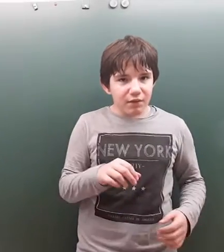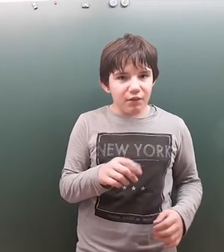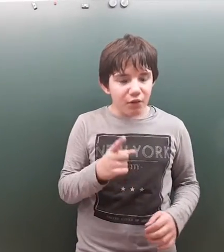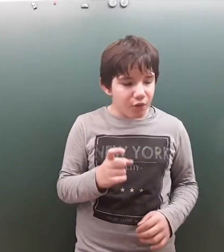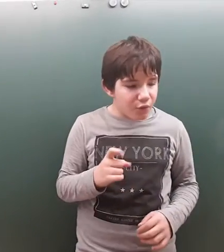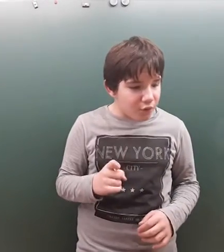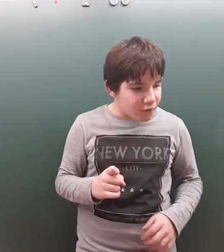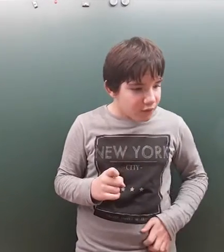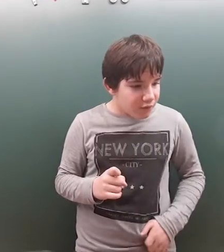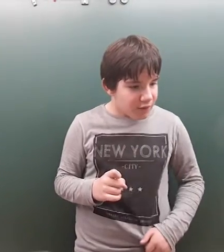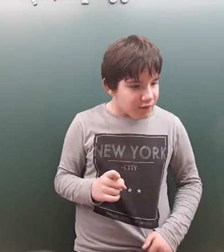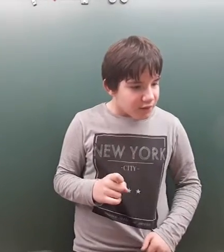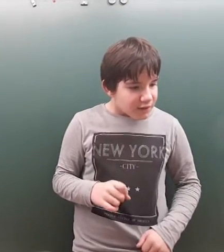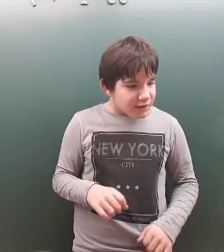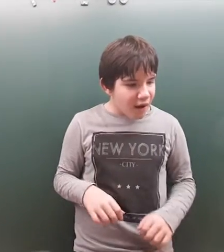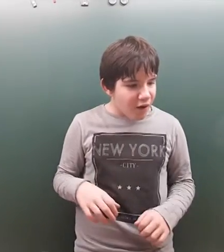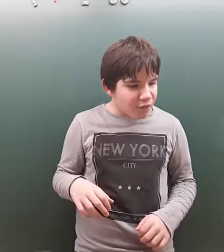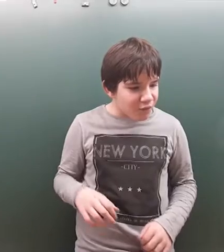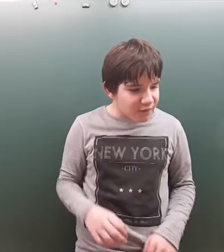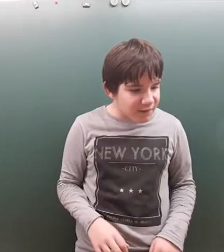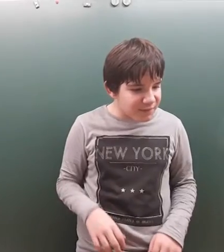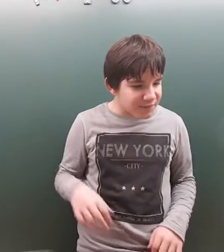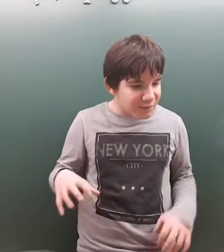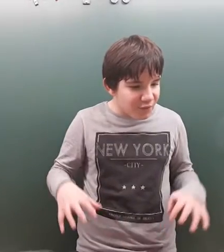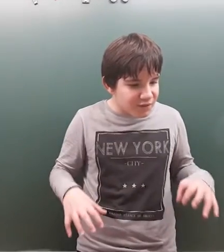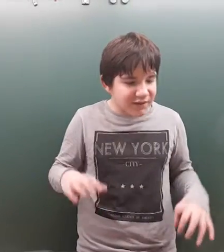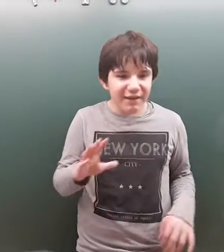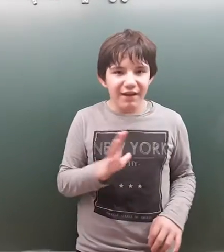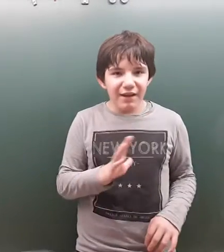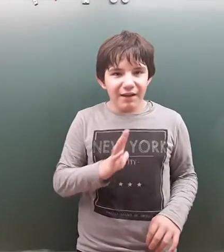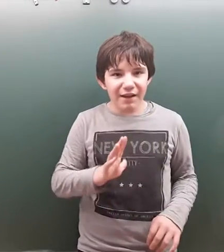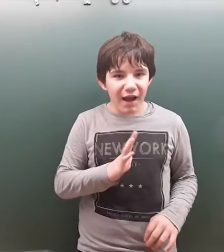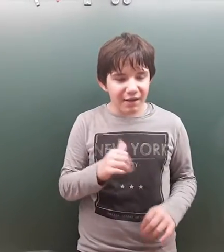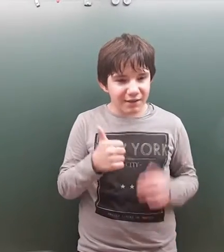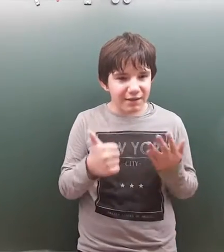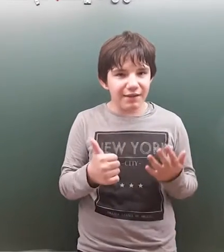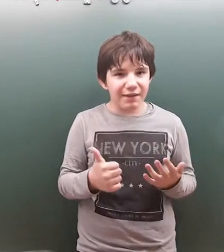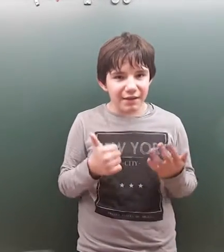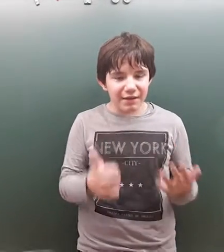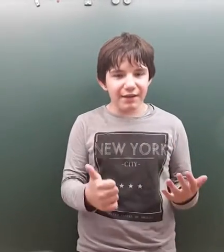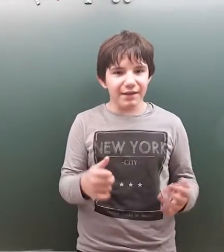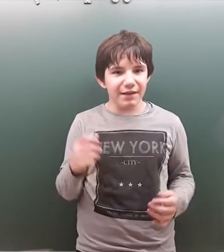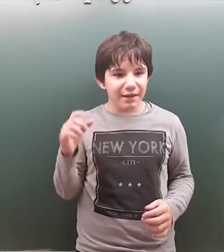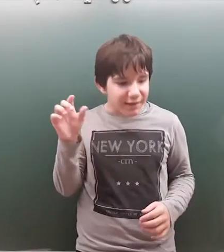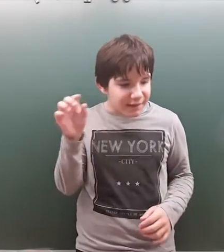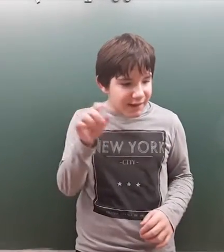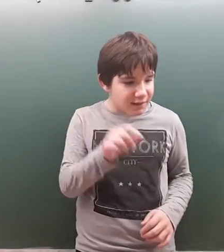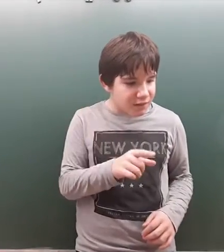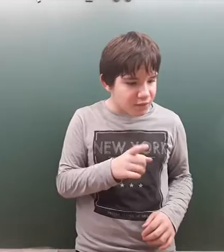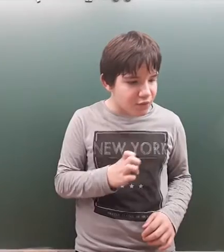de l'eau. Il y a un ouvrier de monde qui a six têtes de